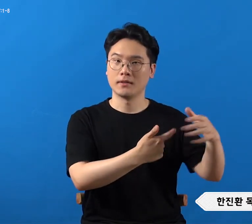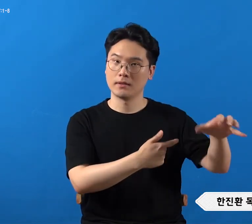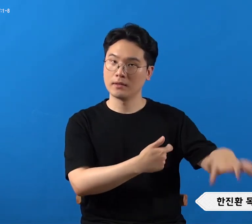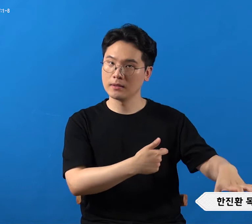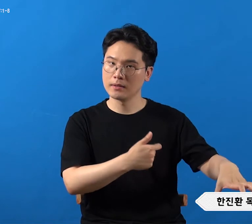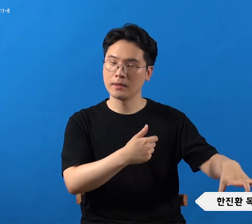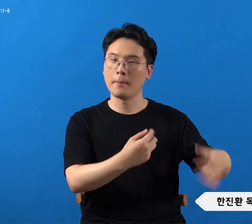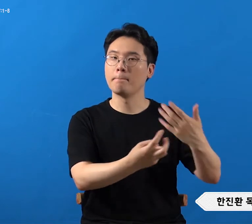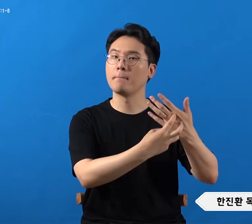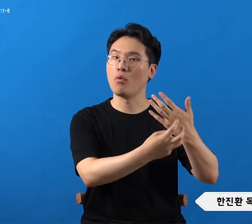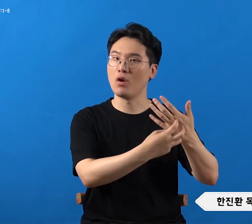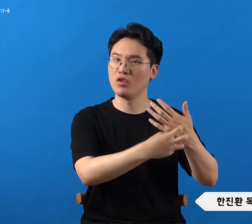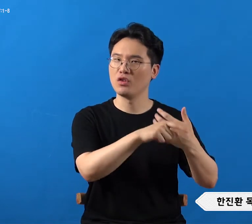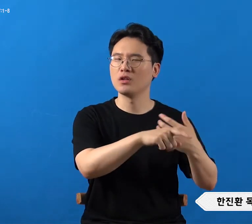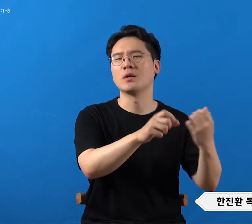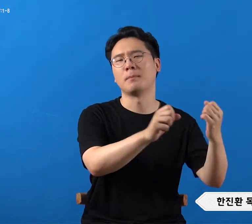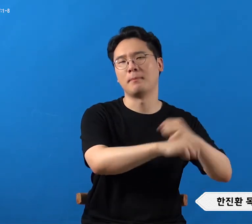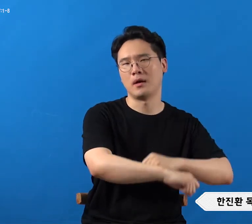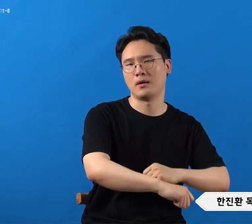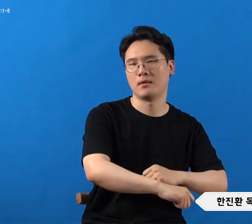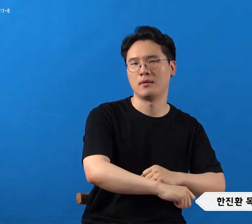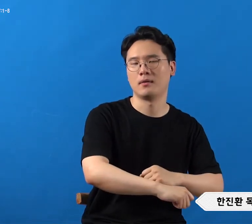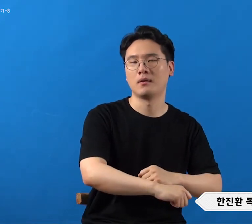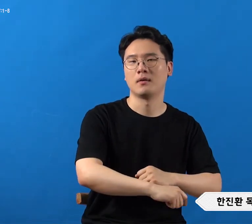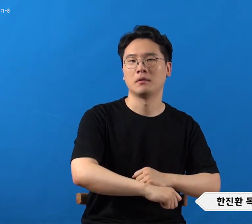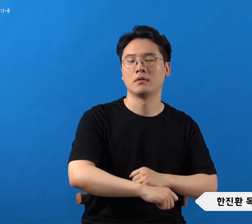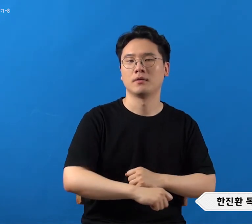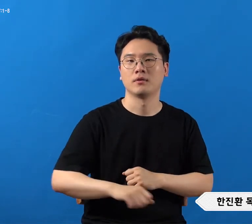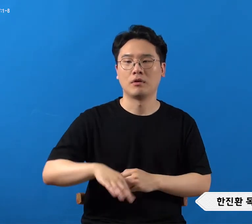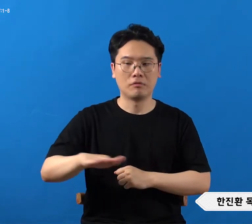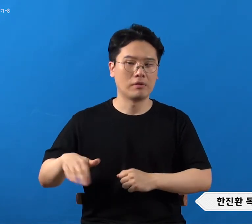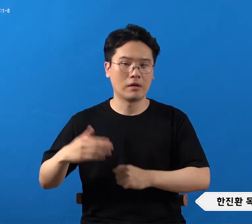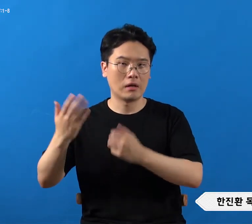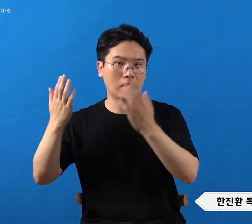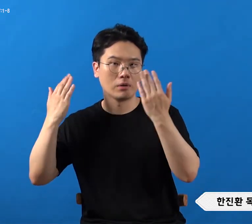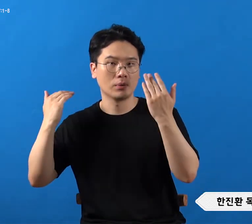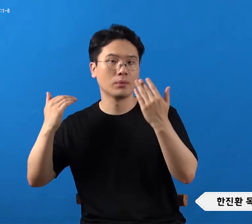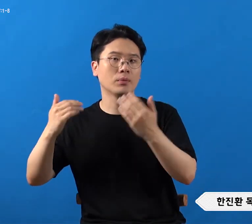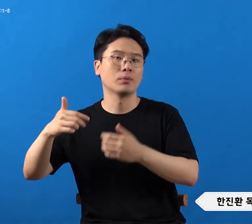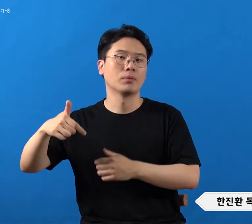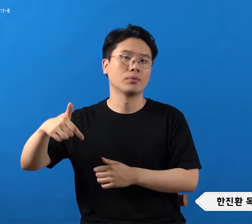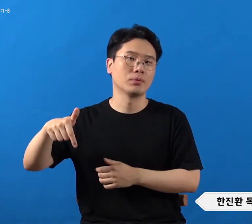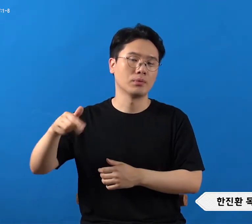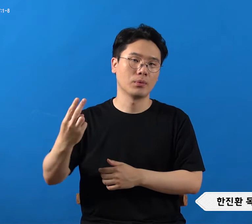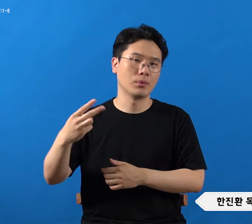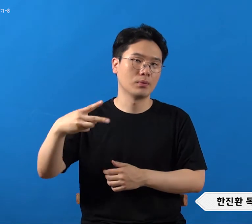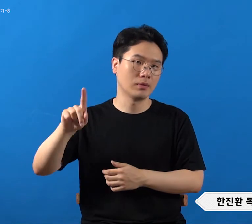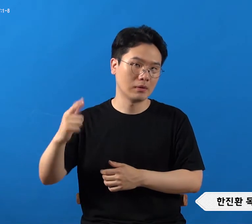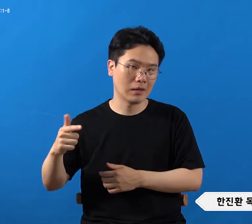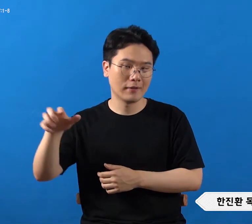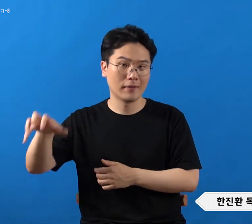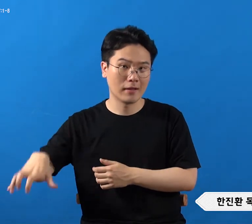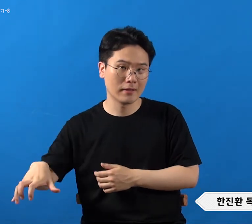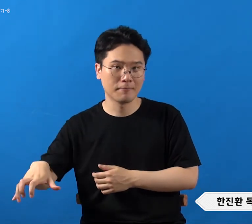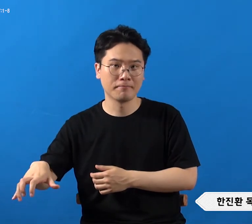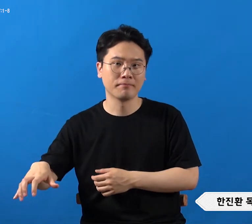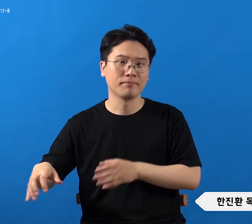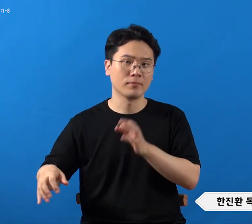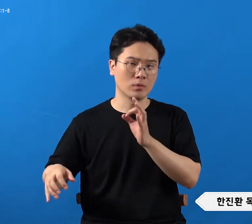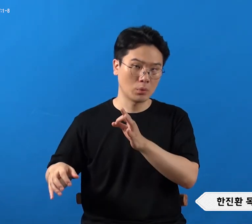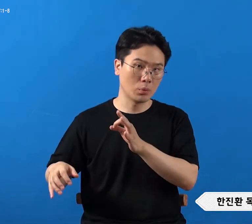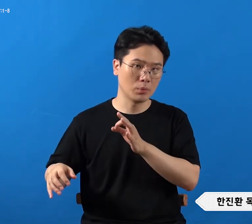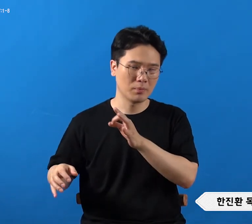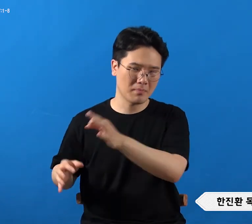부도가 났습니다. 병원을 살려야 된다고 교단의 이 재원이 전부 병원 쪽으로 쏠리게